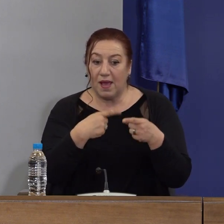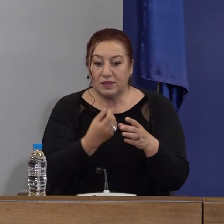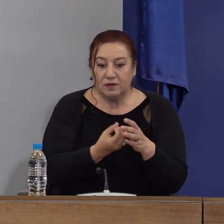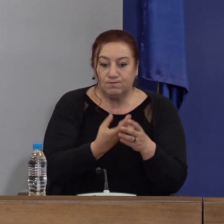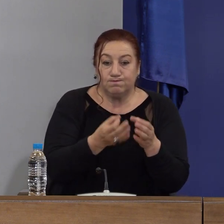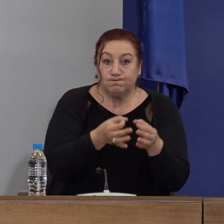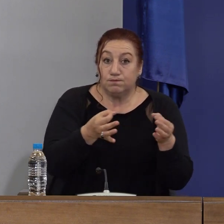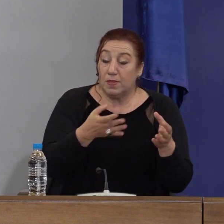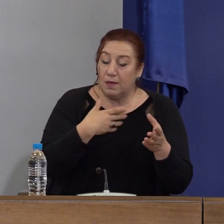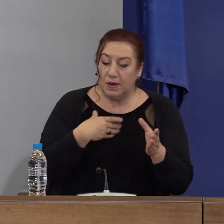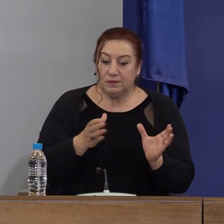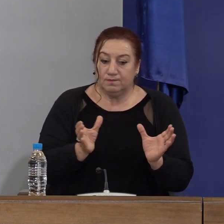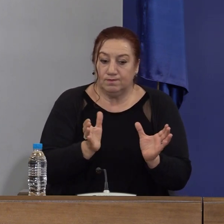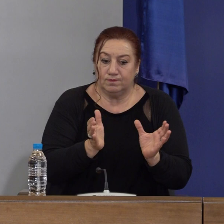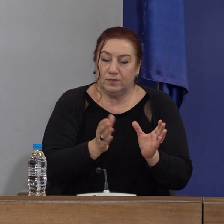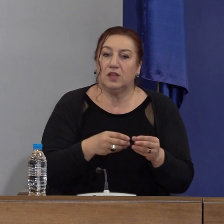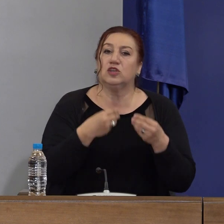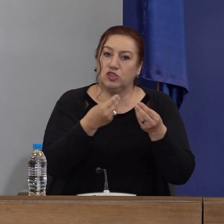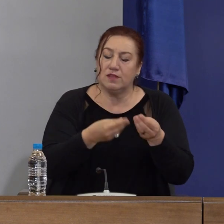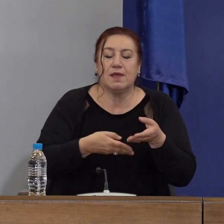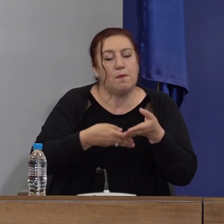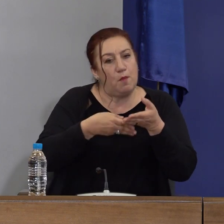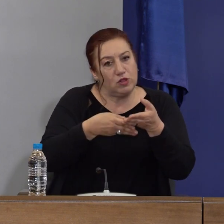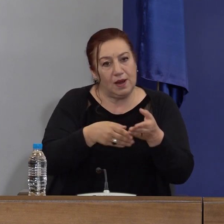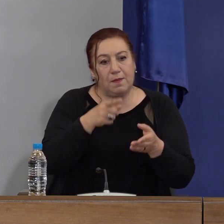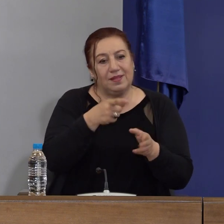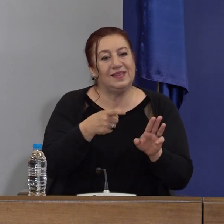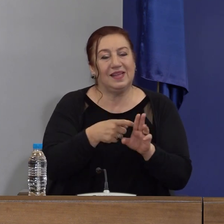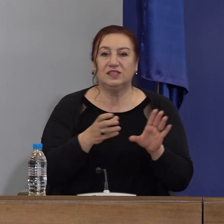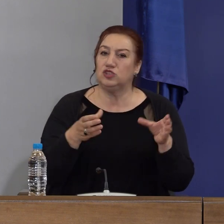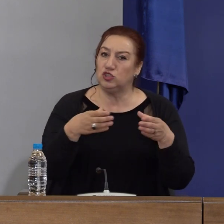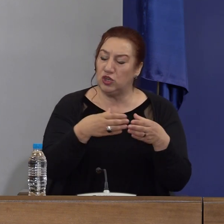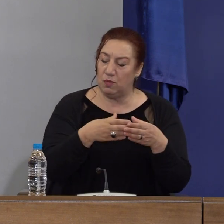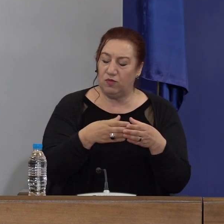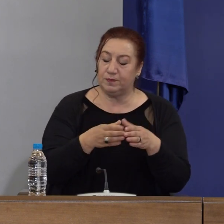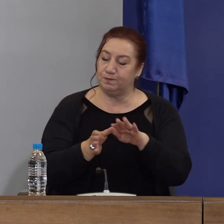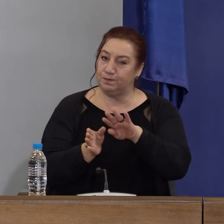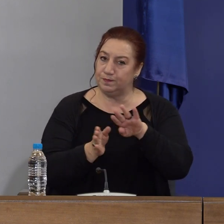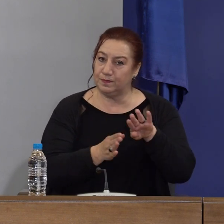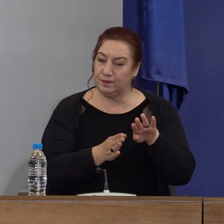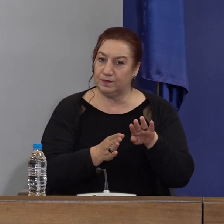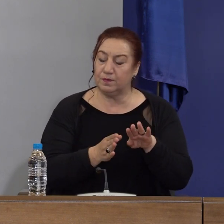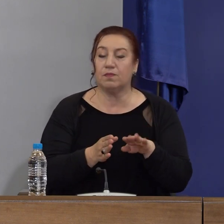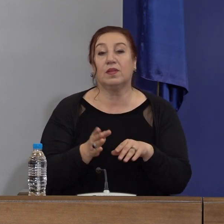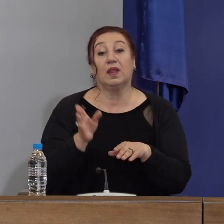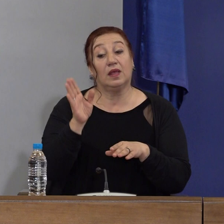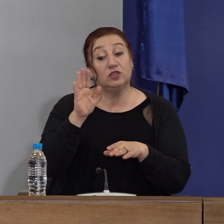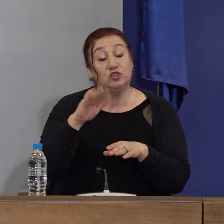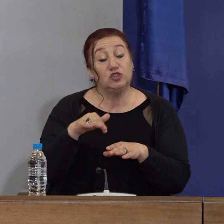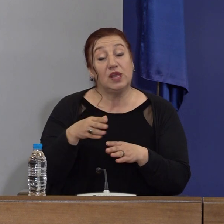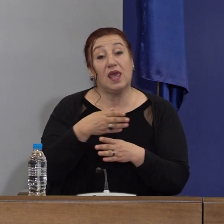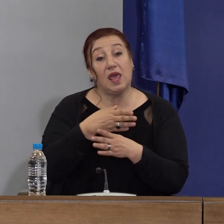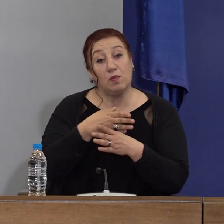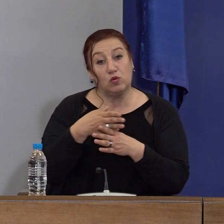необходимото съдействие на тези щабове. Освен това, ще продължат